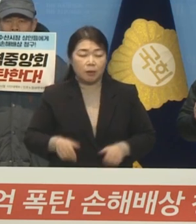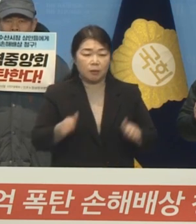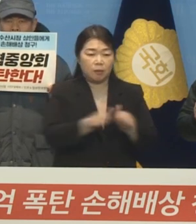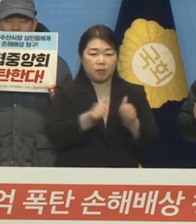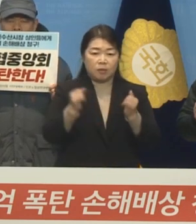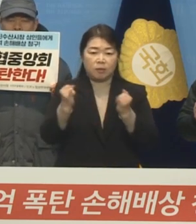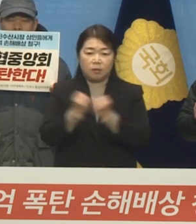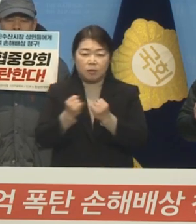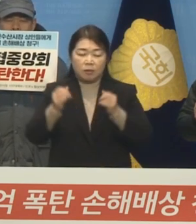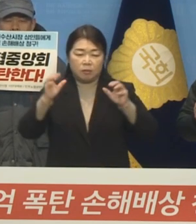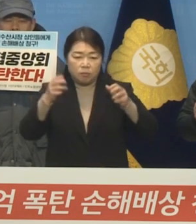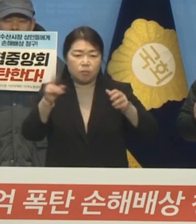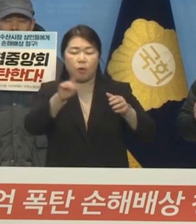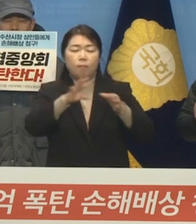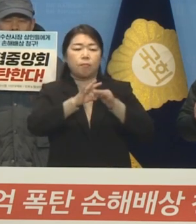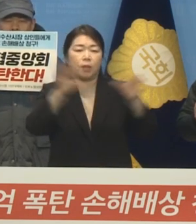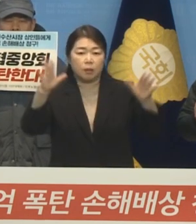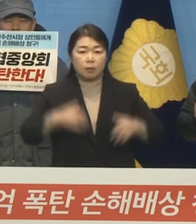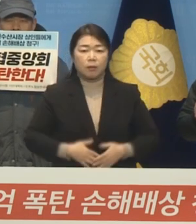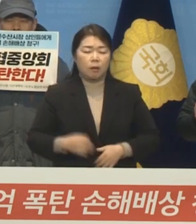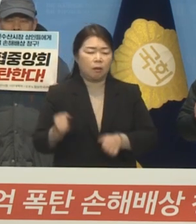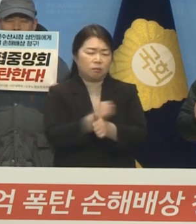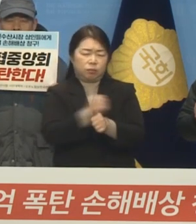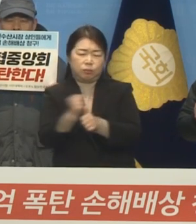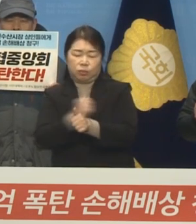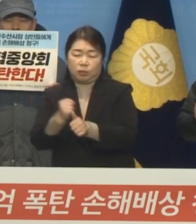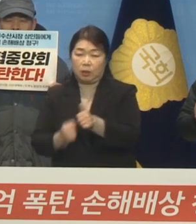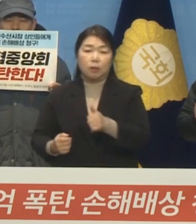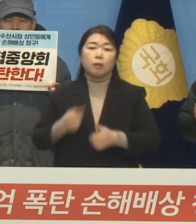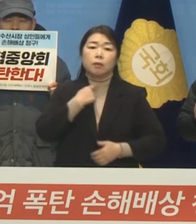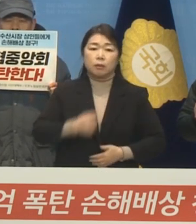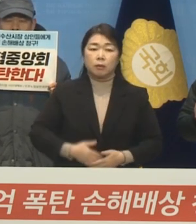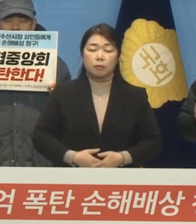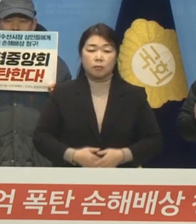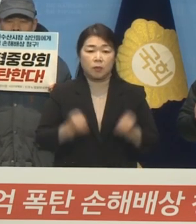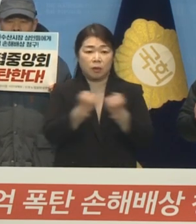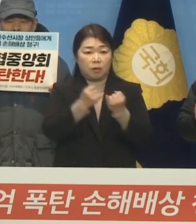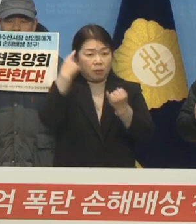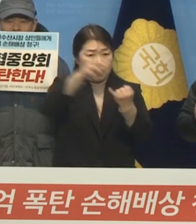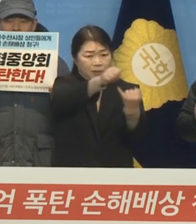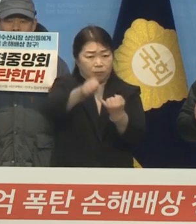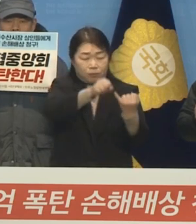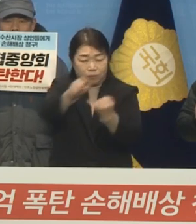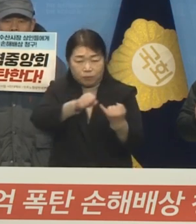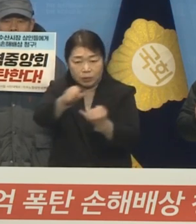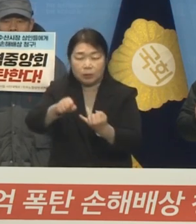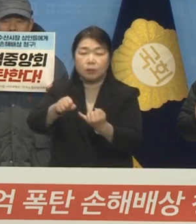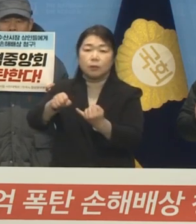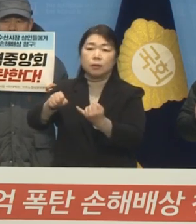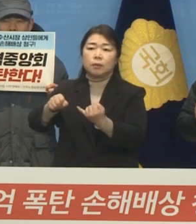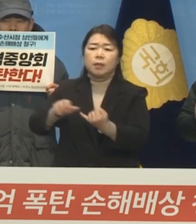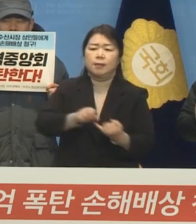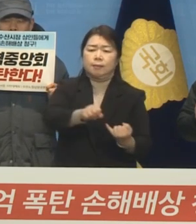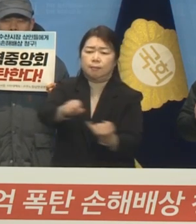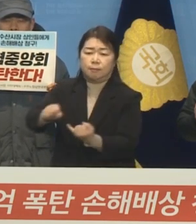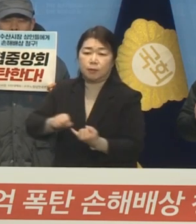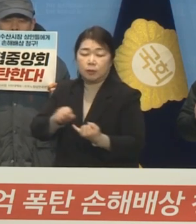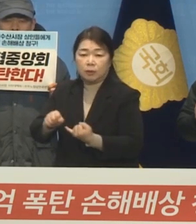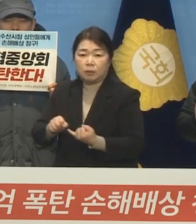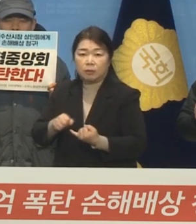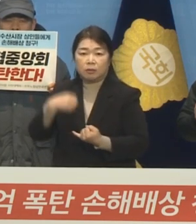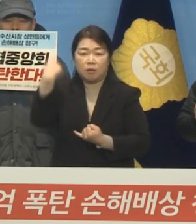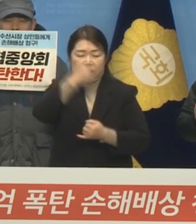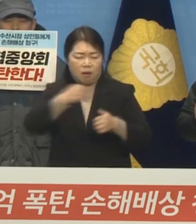욕들과 폭력을 자행했습니다. 여성 상인의 머리채를 잡아 끌고 다니며